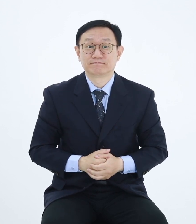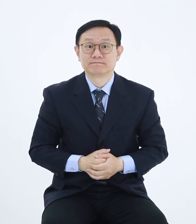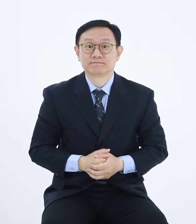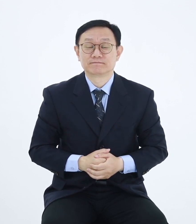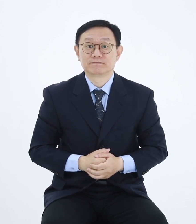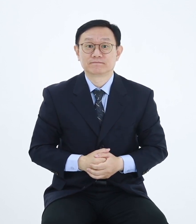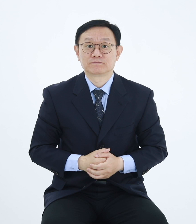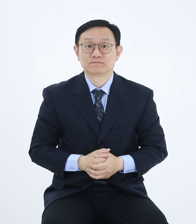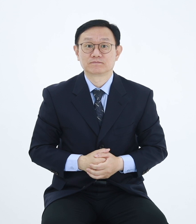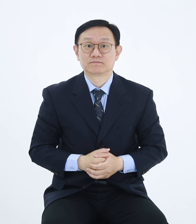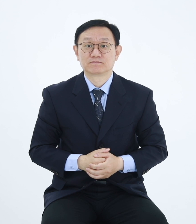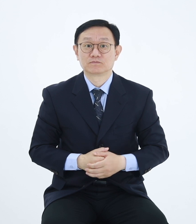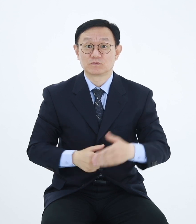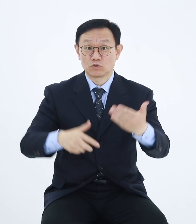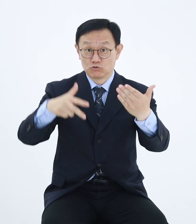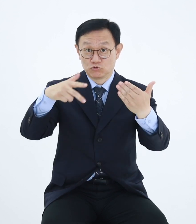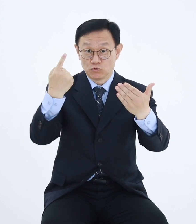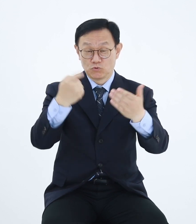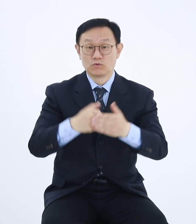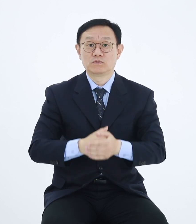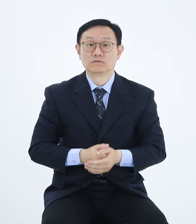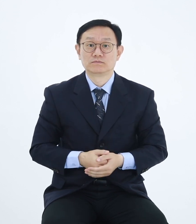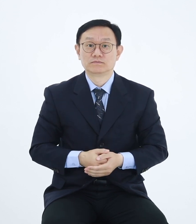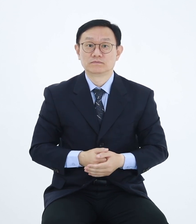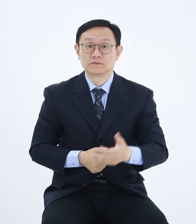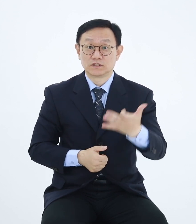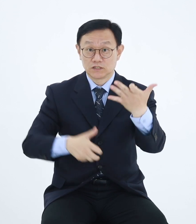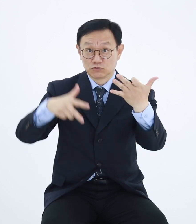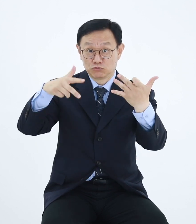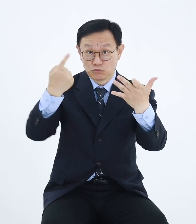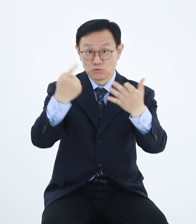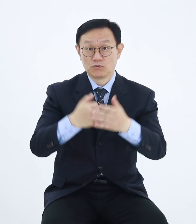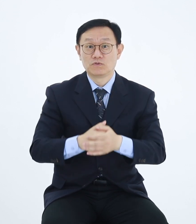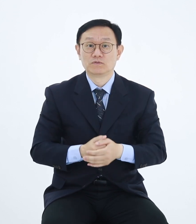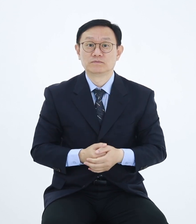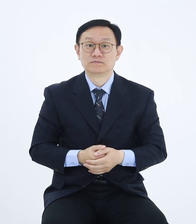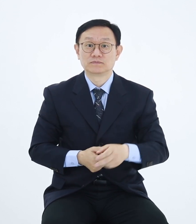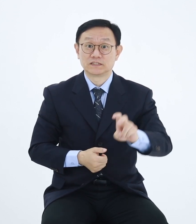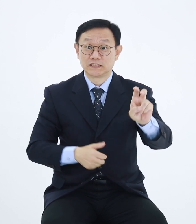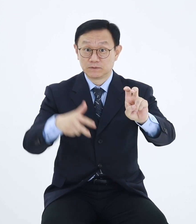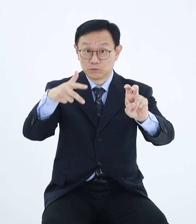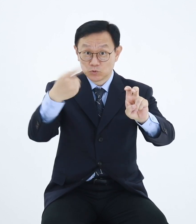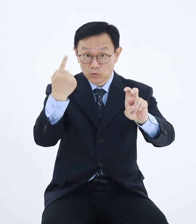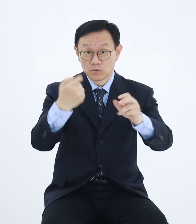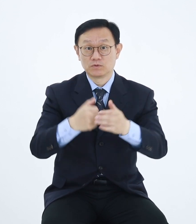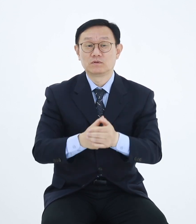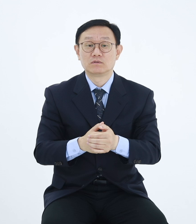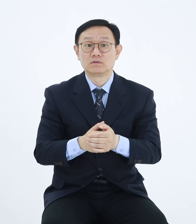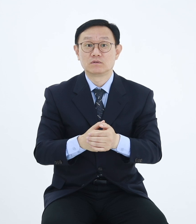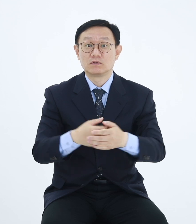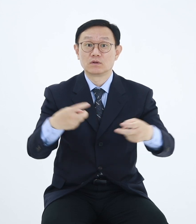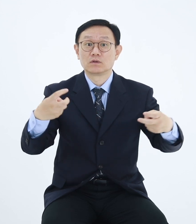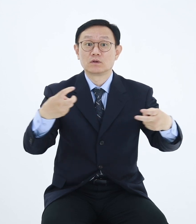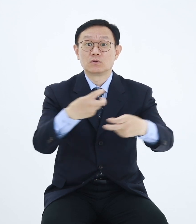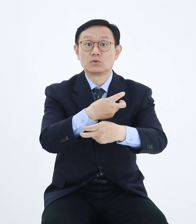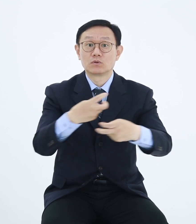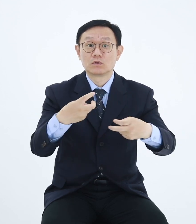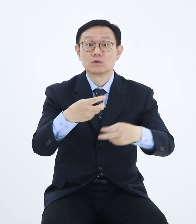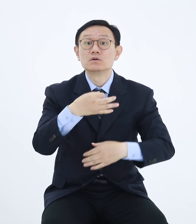관련 조항 제 9조 제19조 제20조 대중교통의 음성 안내